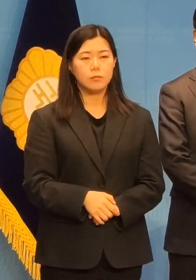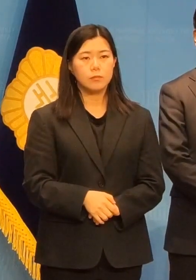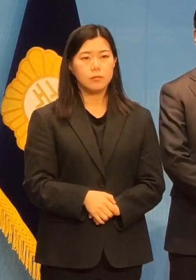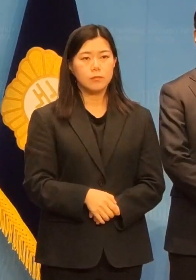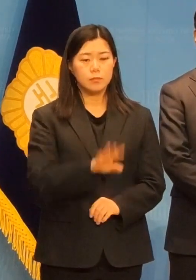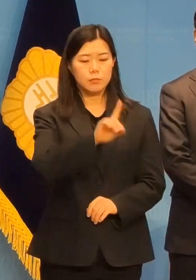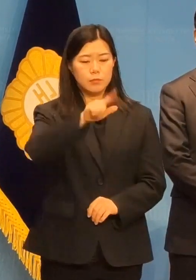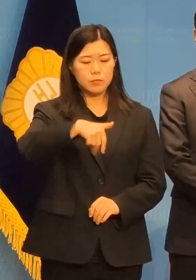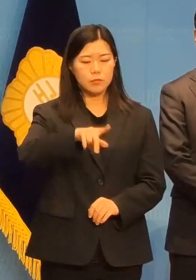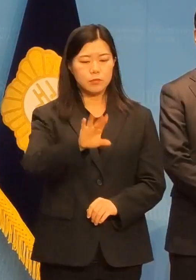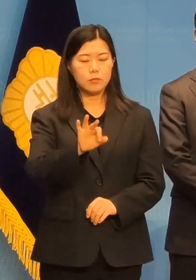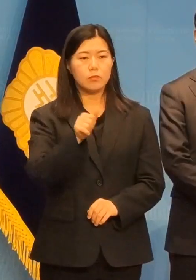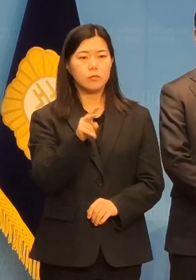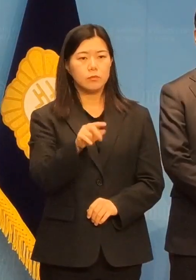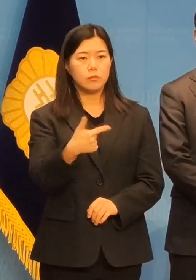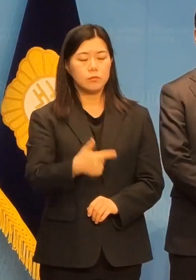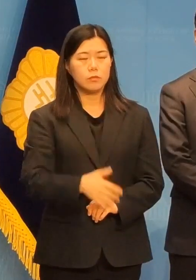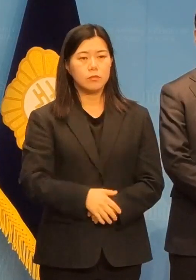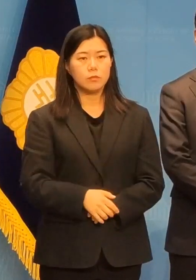박정현 의원이십니다.